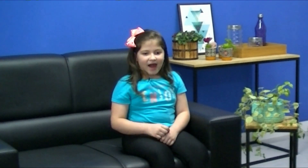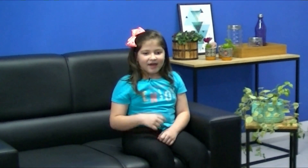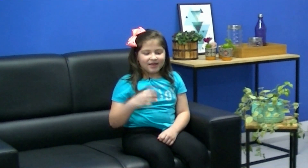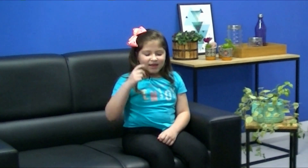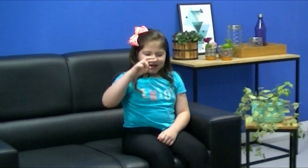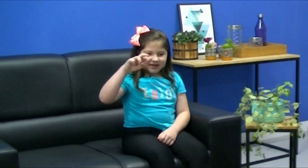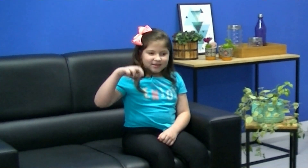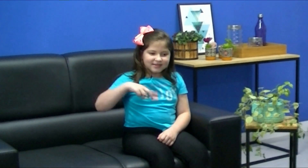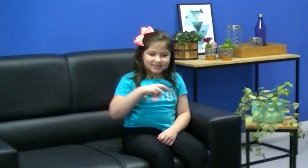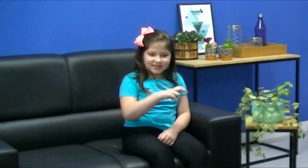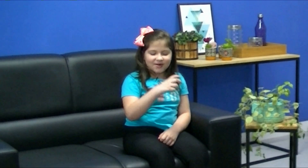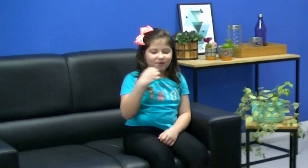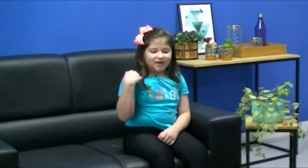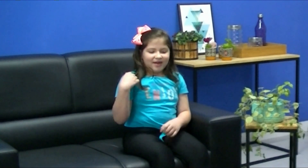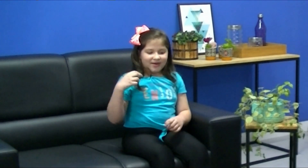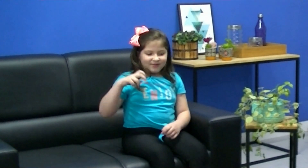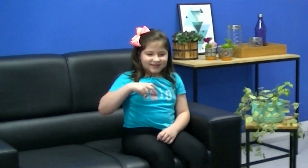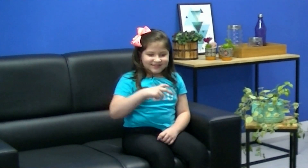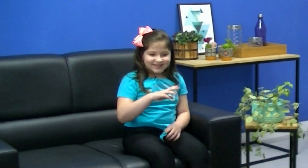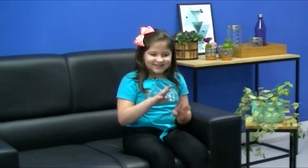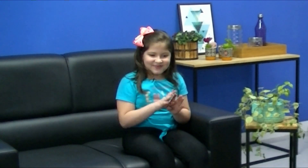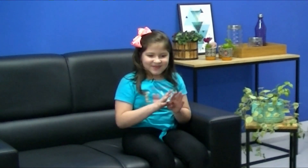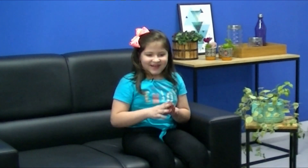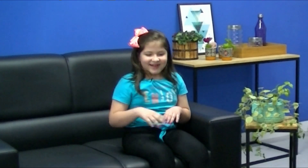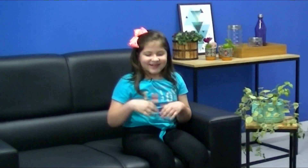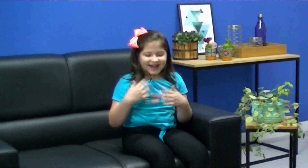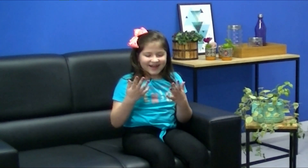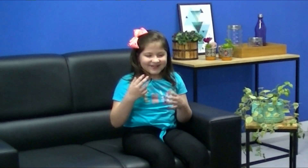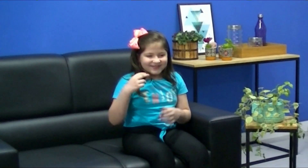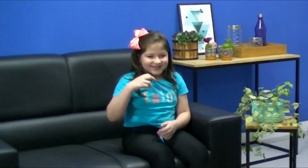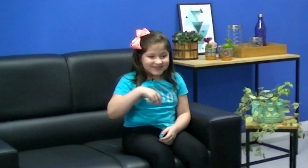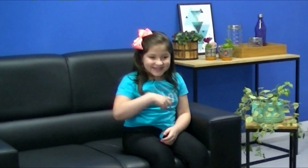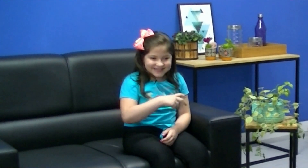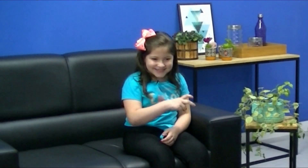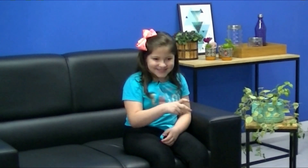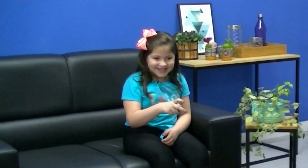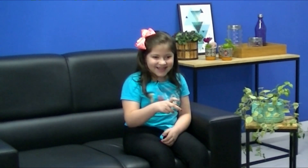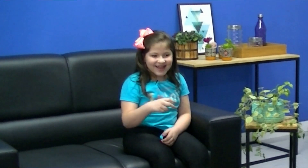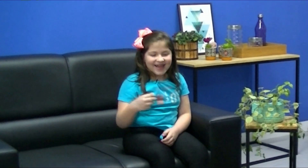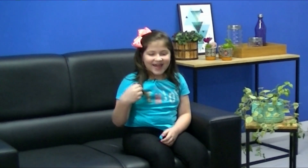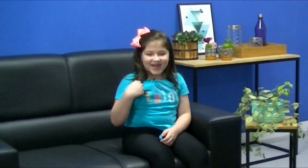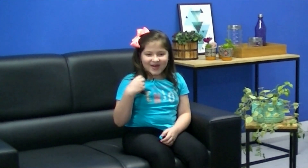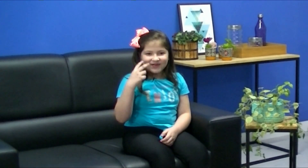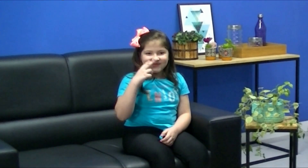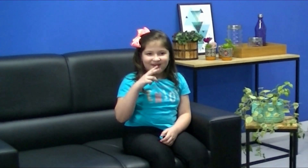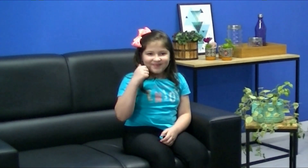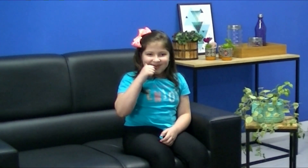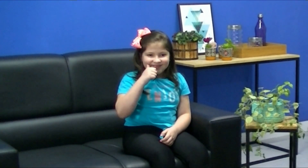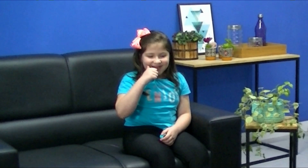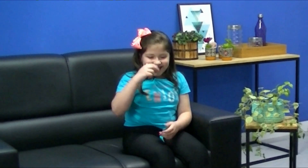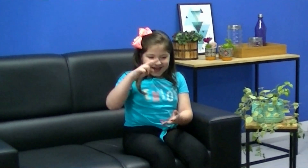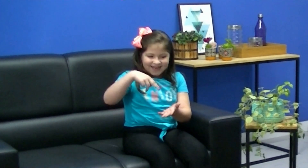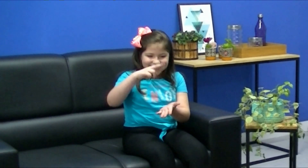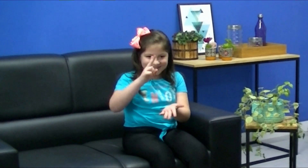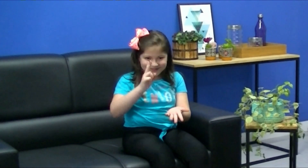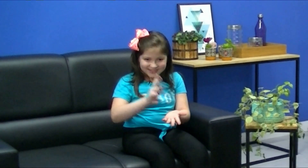aí ele desceu, eu desci também. Aí quando eu desci, eu vi a minha mãe caída no